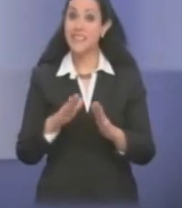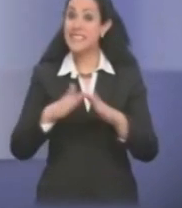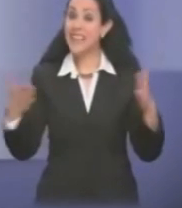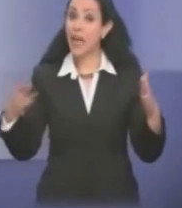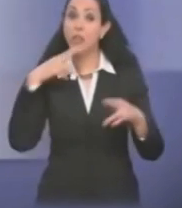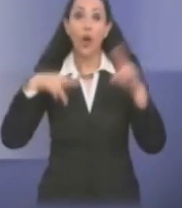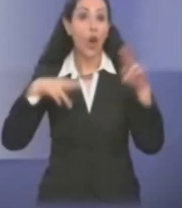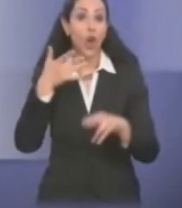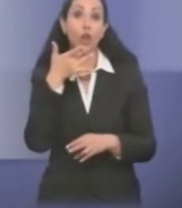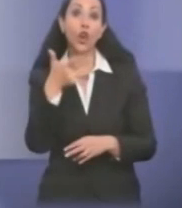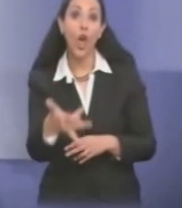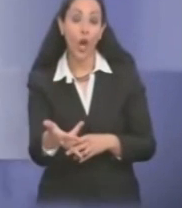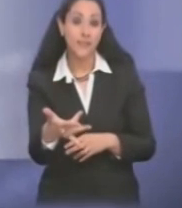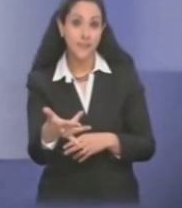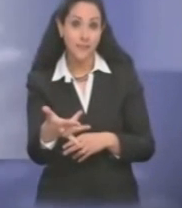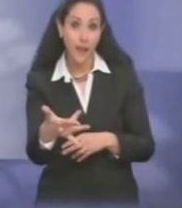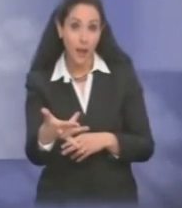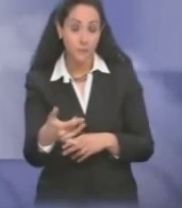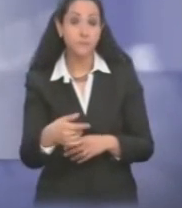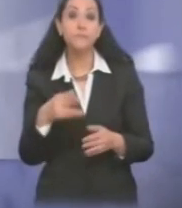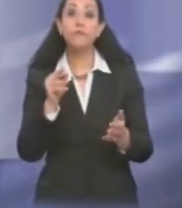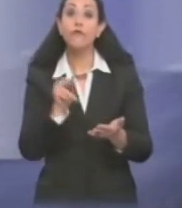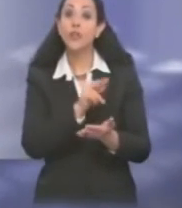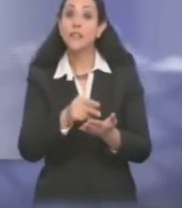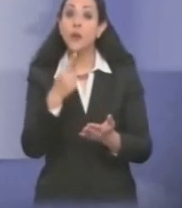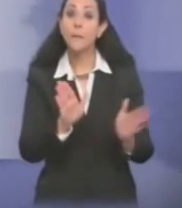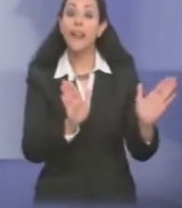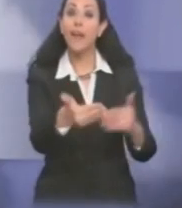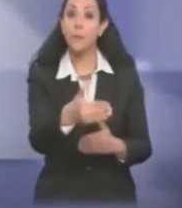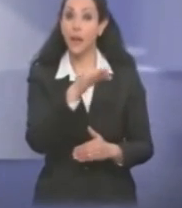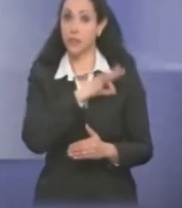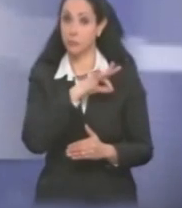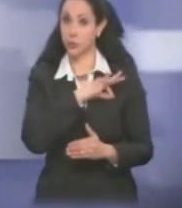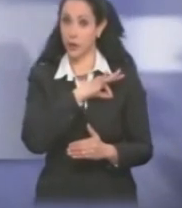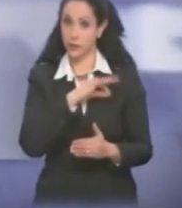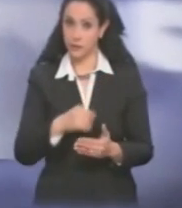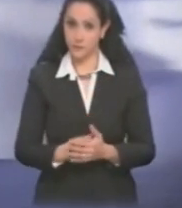Con la scheda di colore rosa si vota per la Camera dei Deputati.